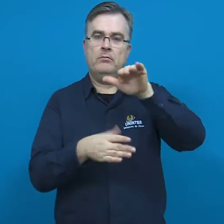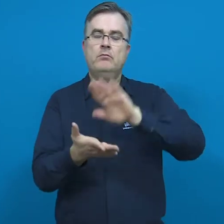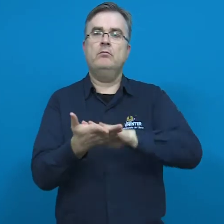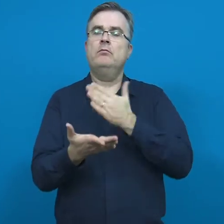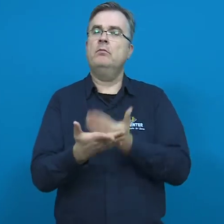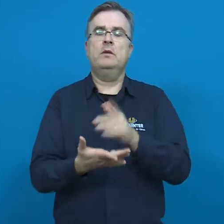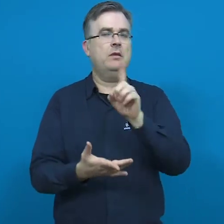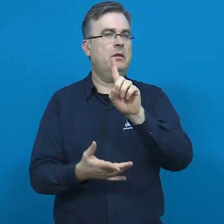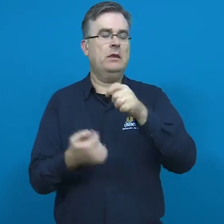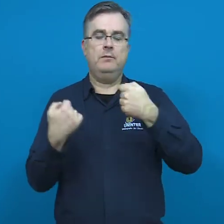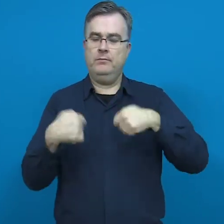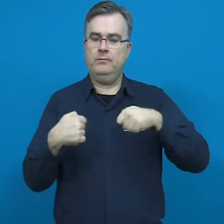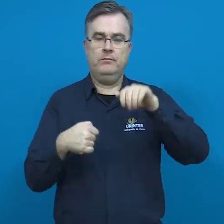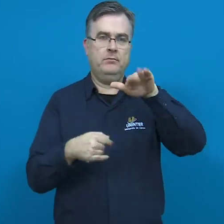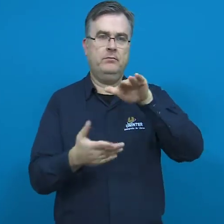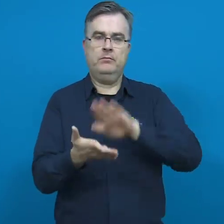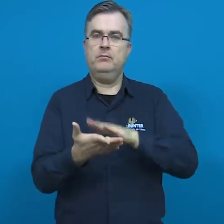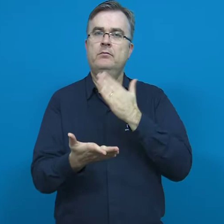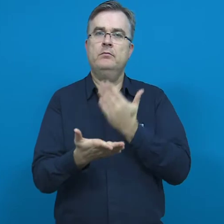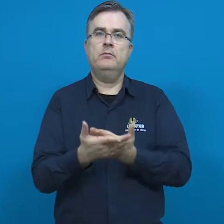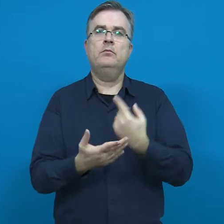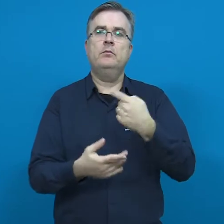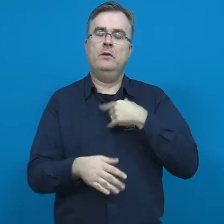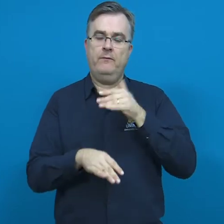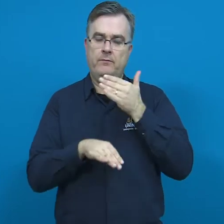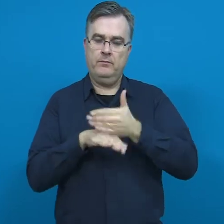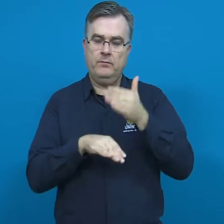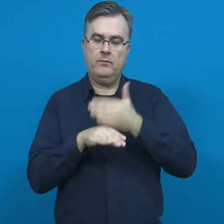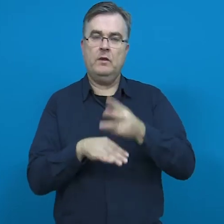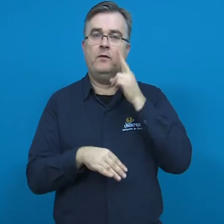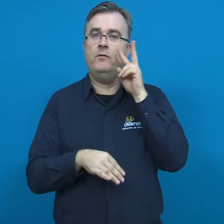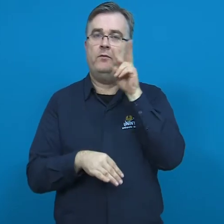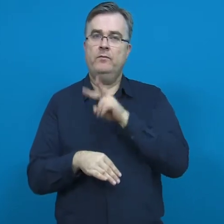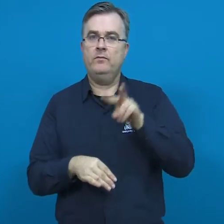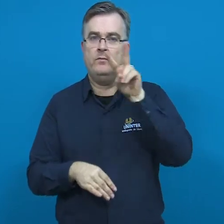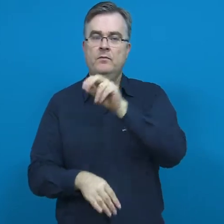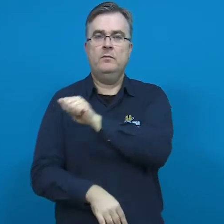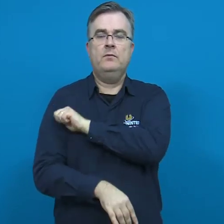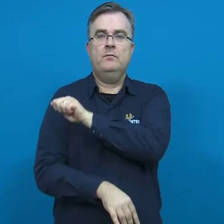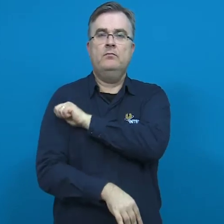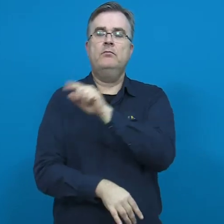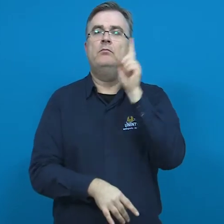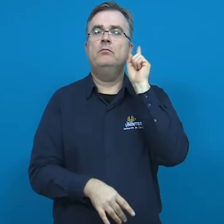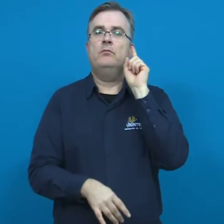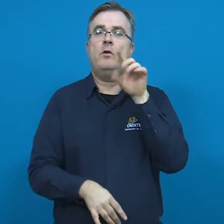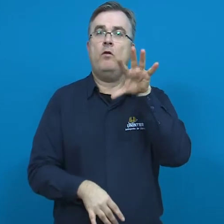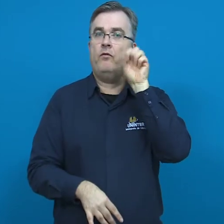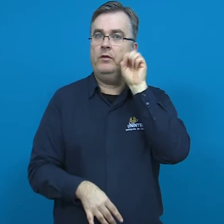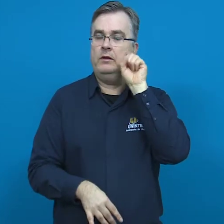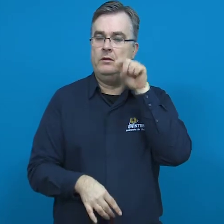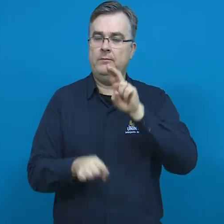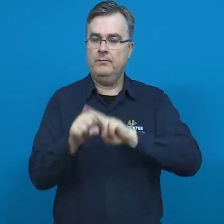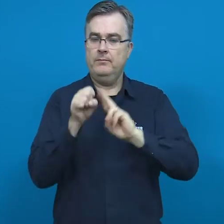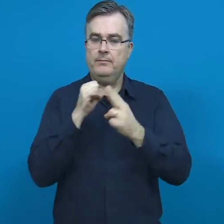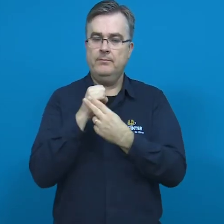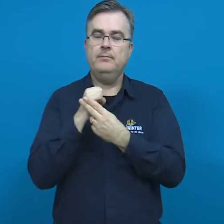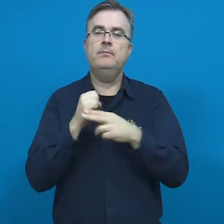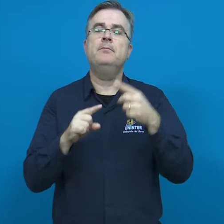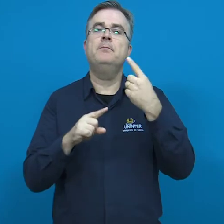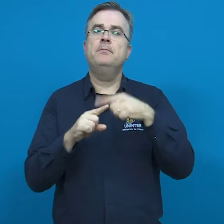Libras, chama o intérprete. Não precisa chamar o intérprete. Vamos treinar o visual com os alunos ouvintes aqui do